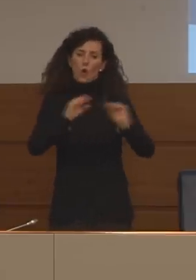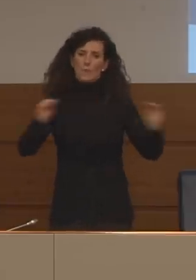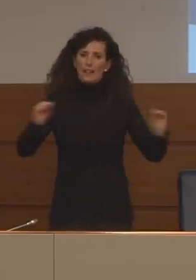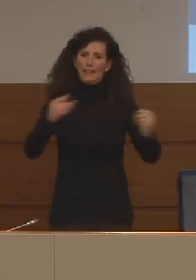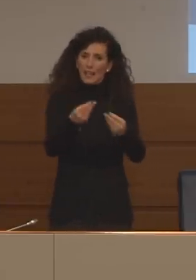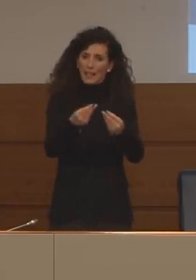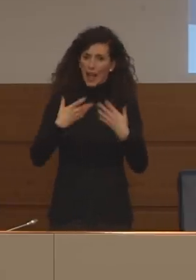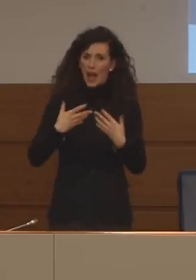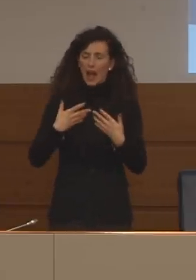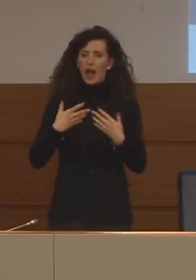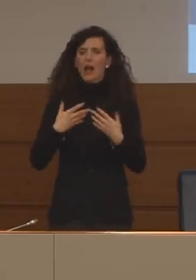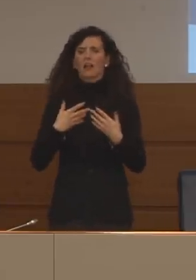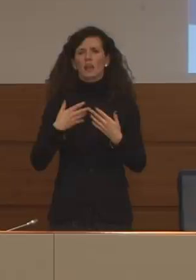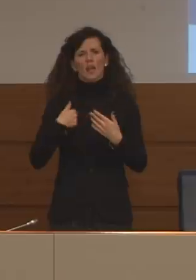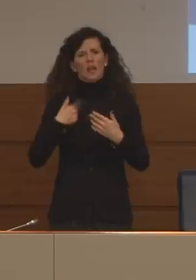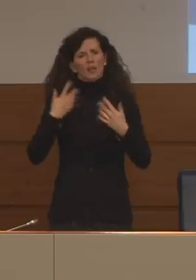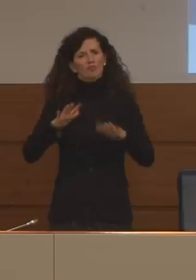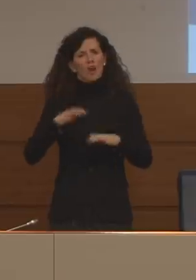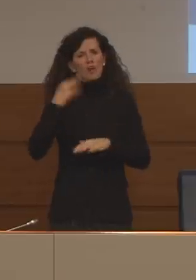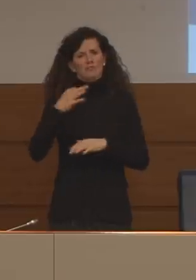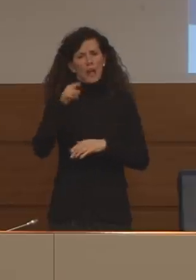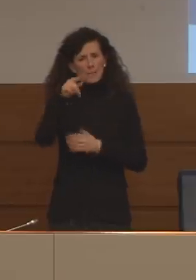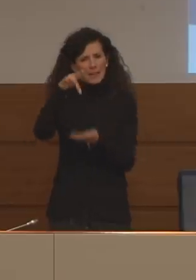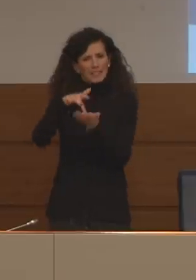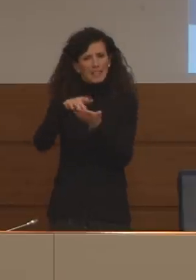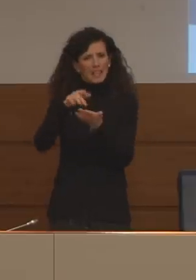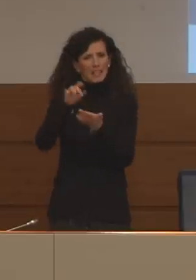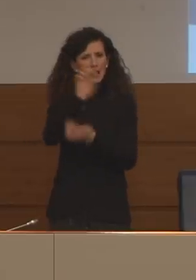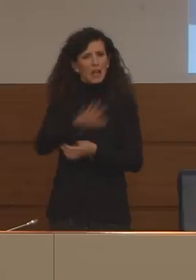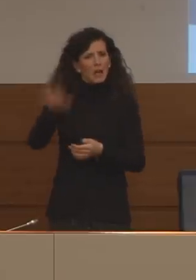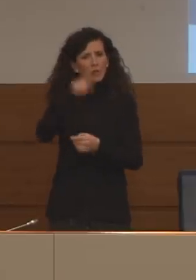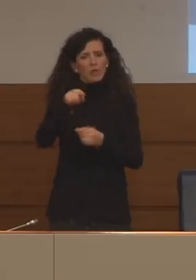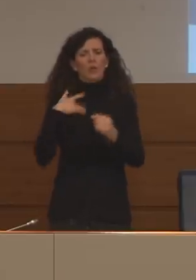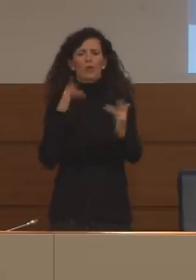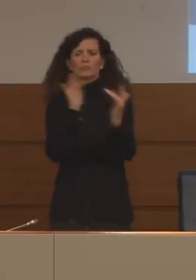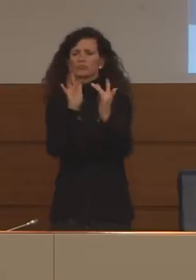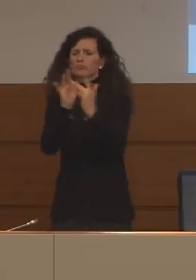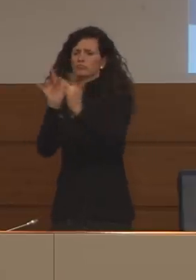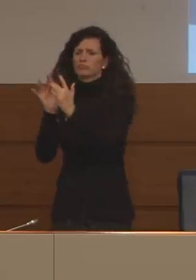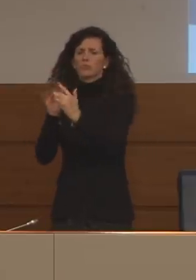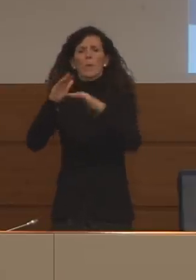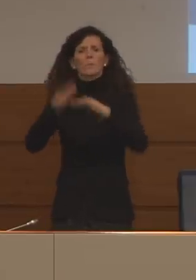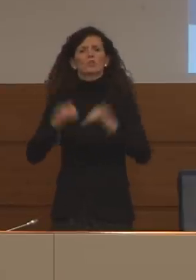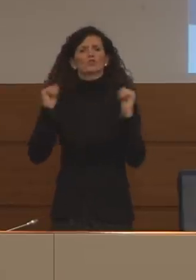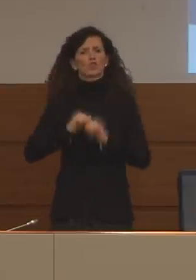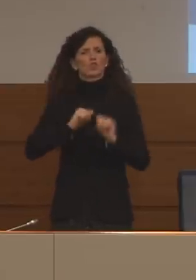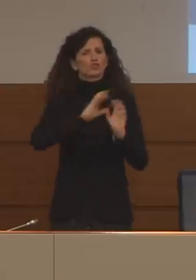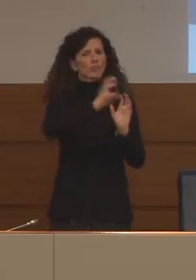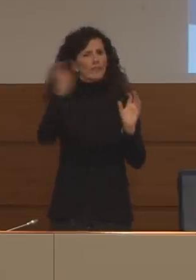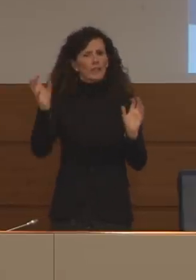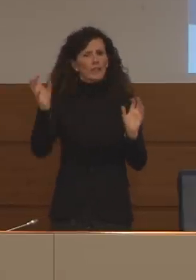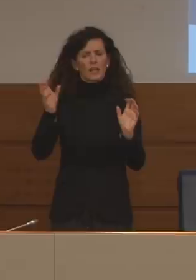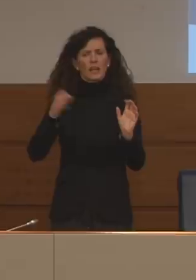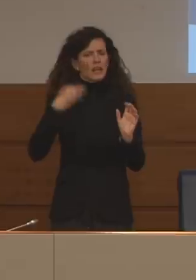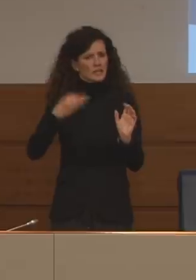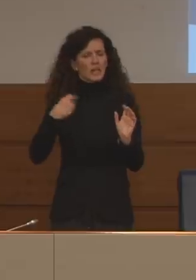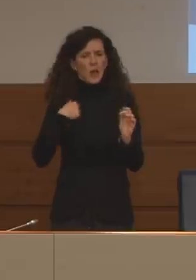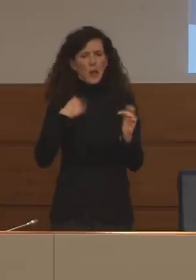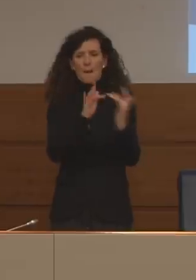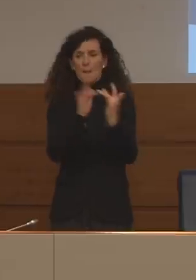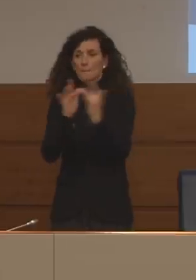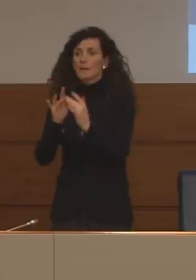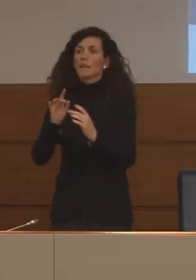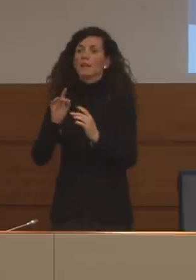e ci teniamo in contatto con le altre protezioni civile sicuramente in occasione di altre